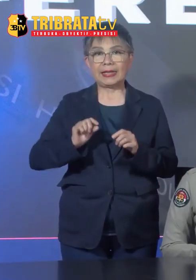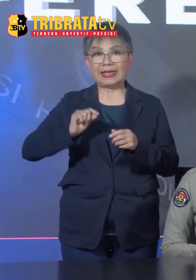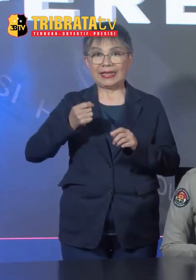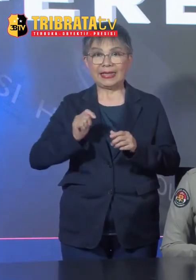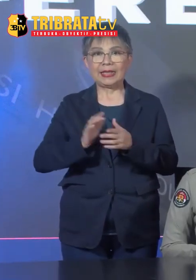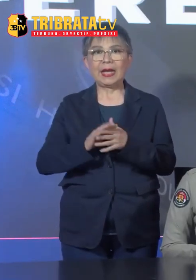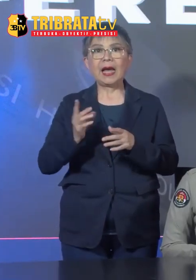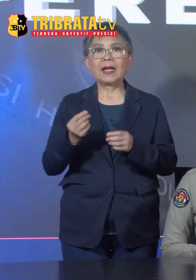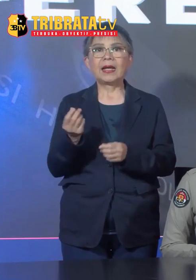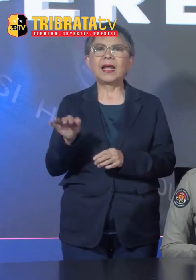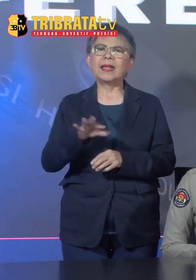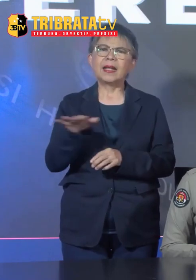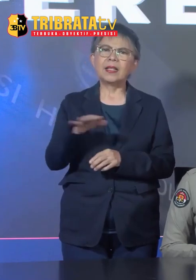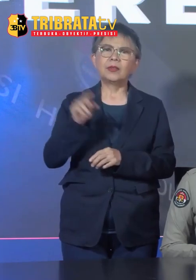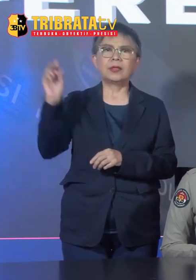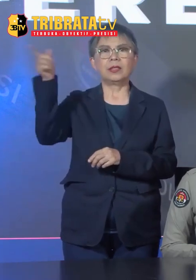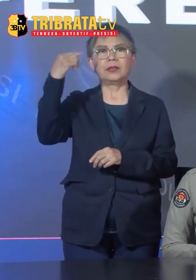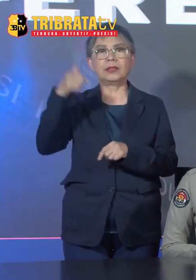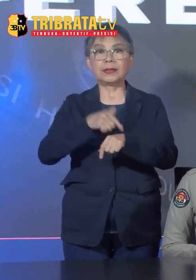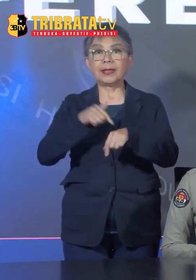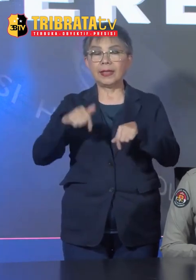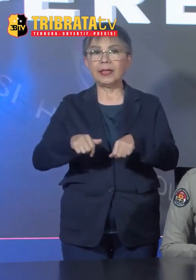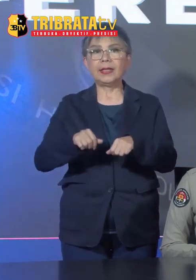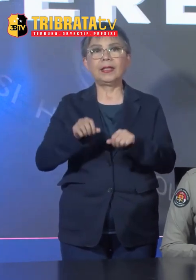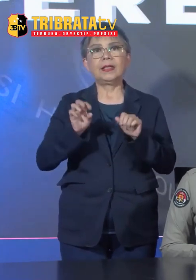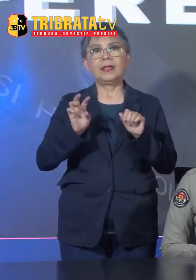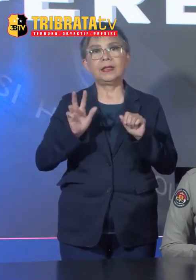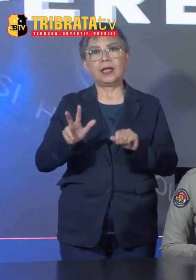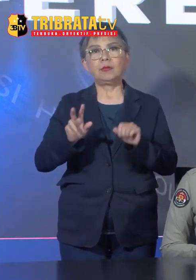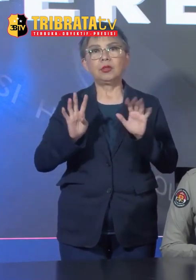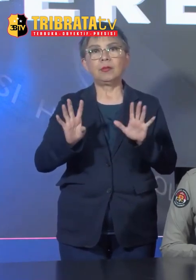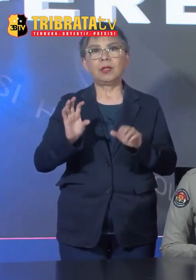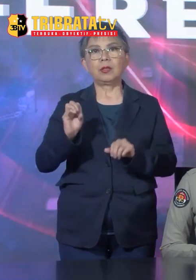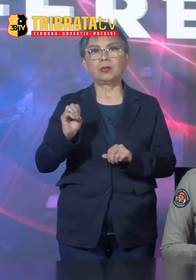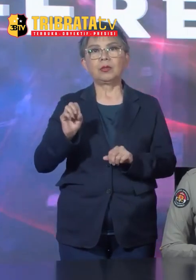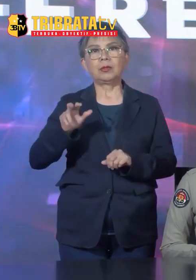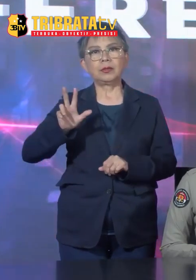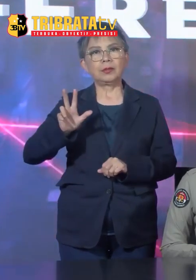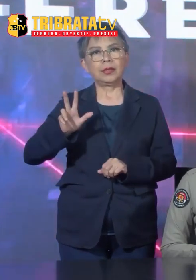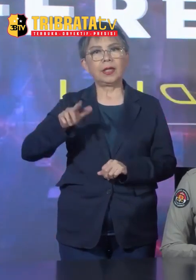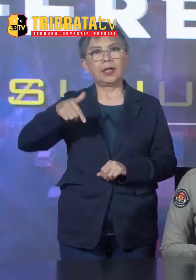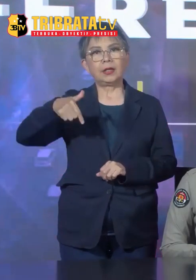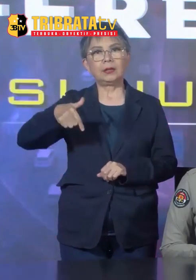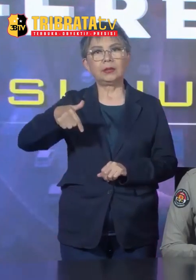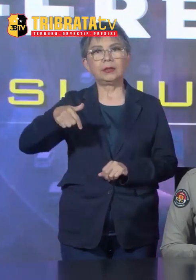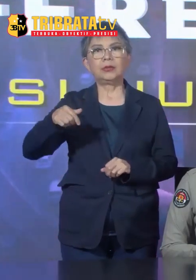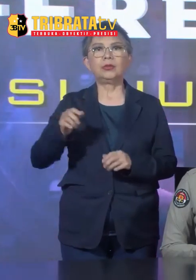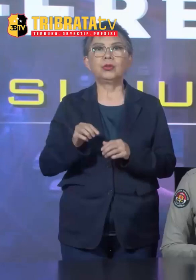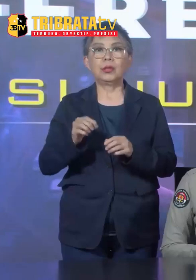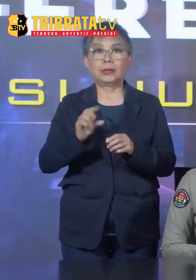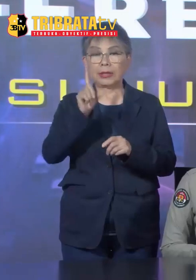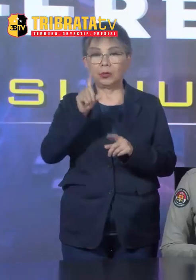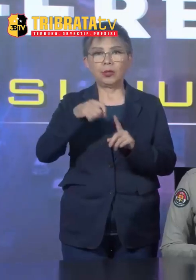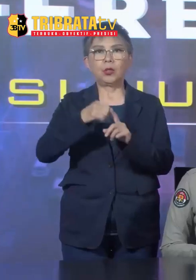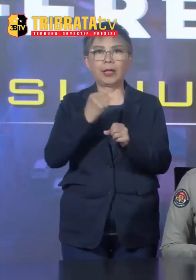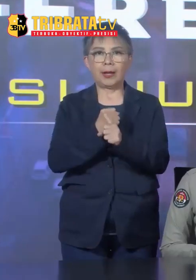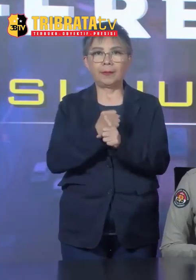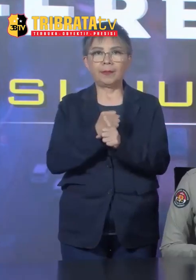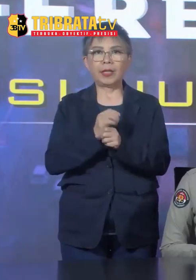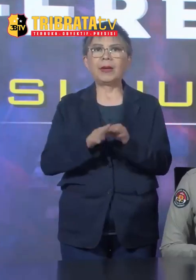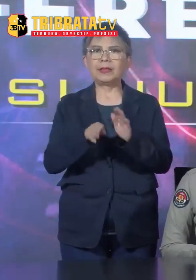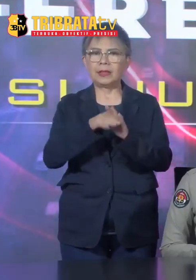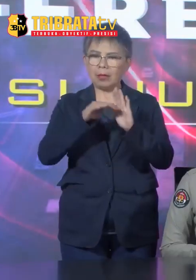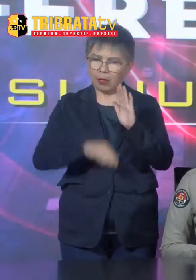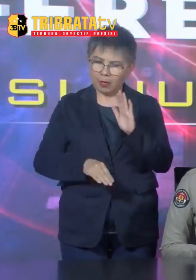keriting harga rata-rata nasional saat ini 39.37 rupiah per kg dan